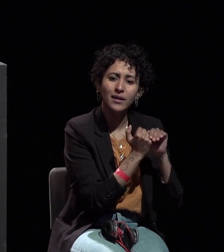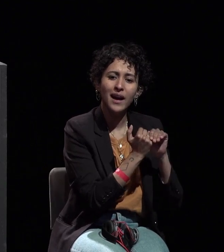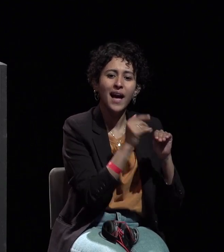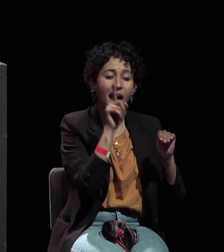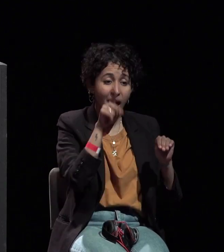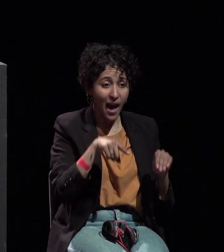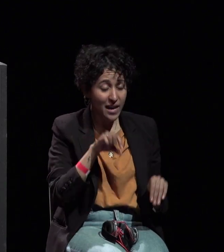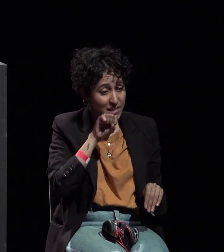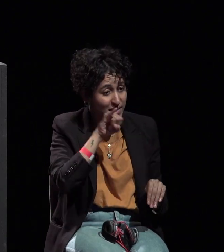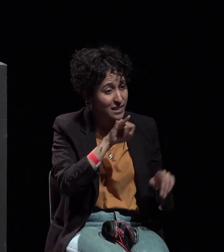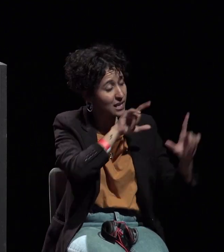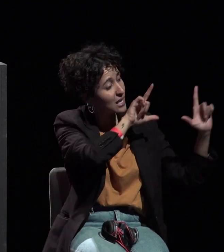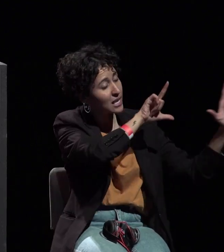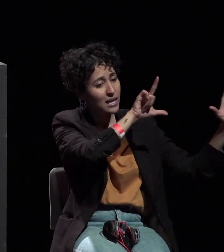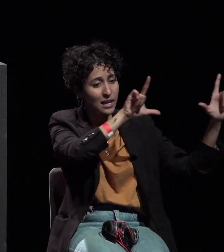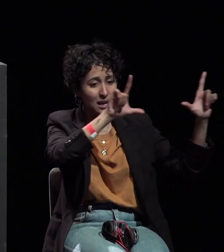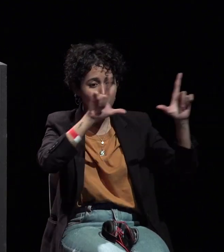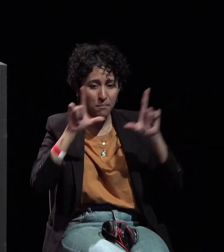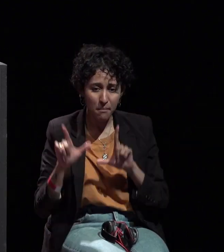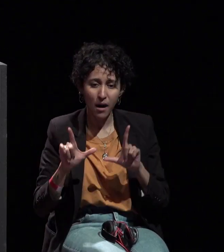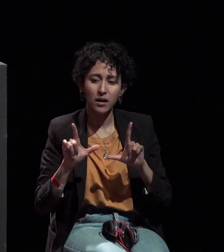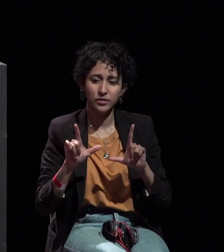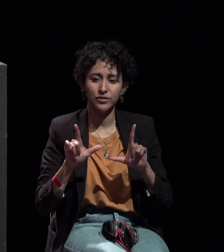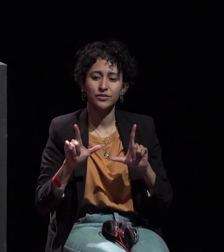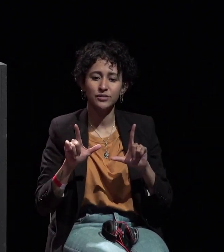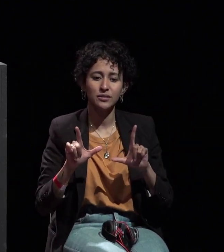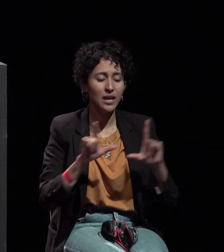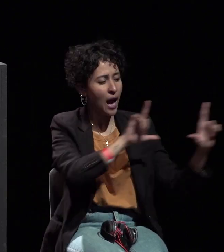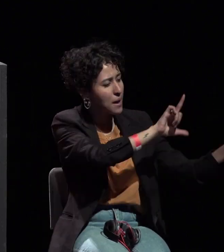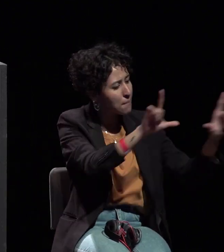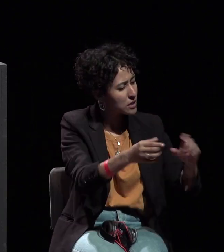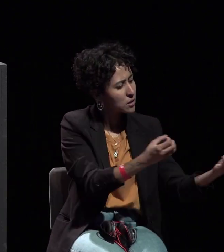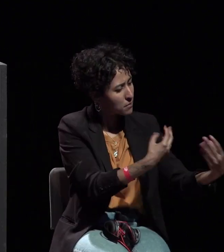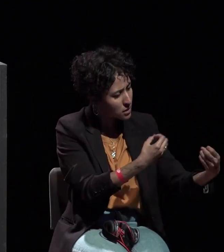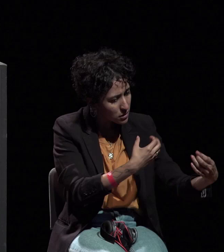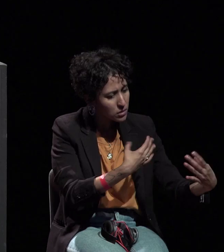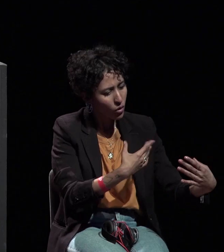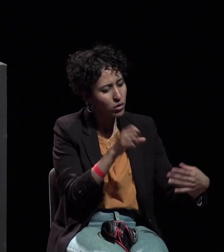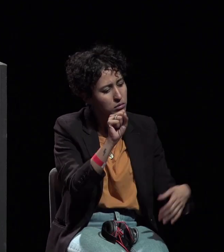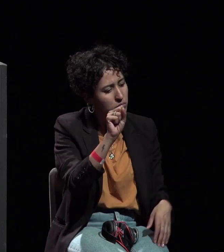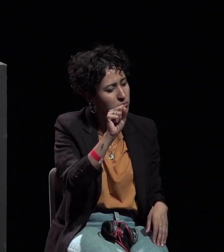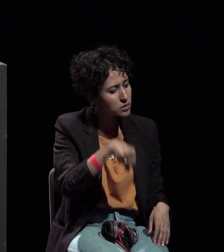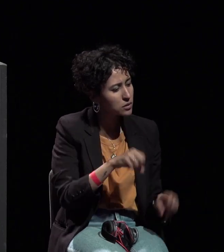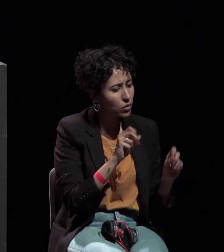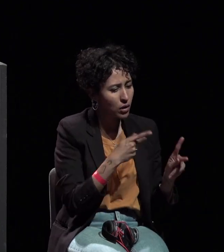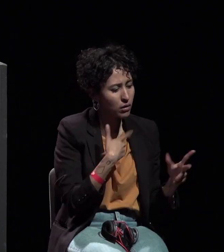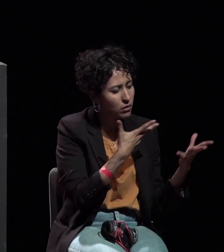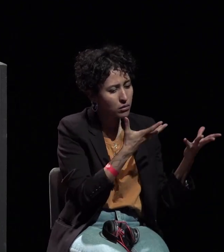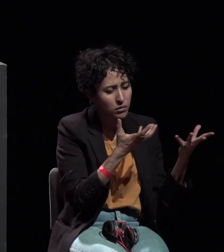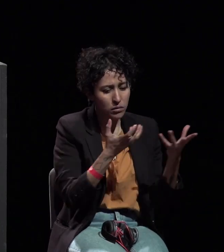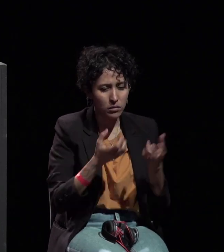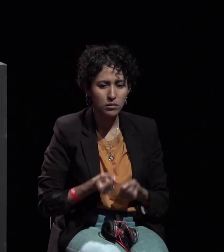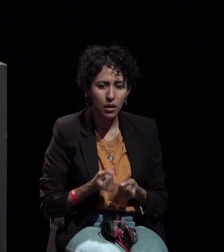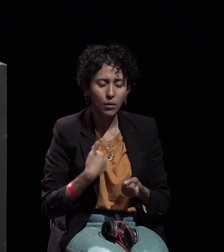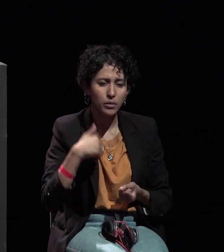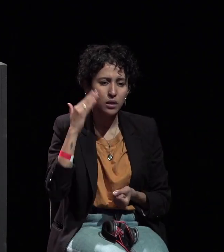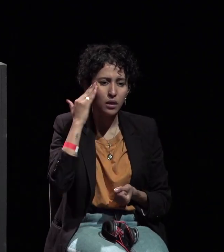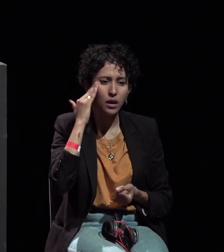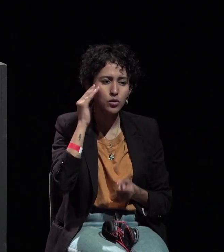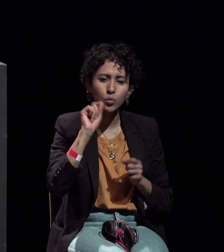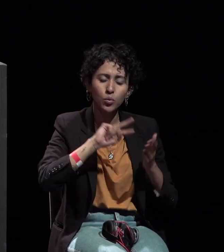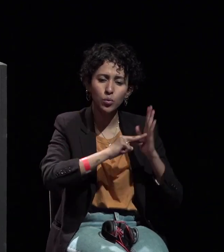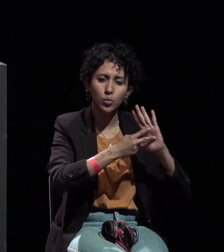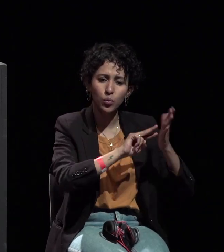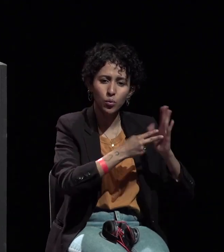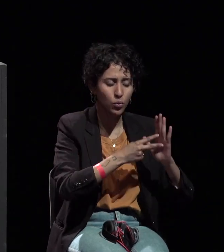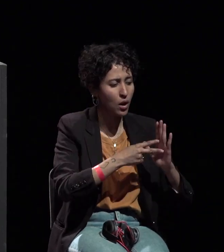os repertórios de imagens que nos educam e que nos dizem que sobre aquele corpo ou aquele outro